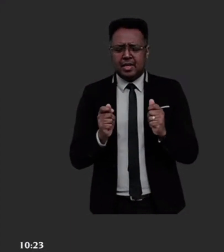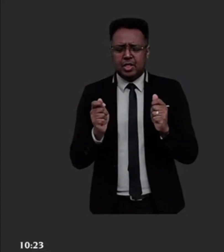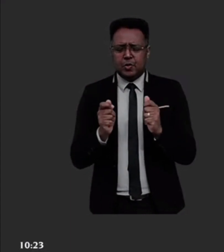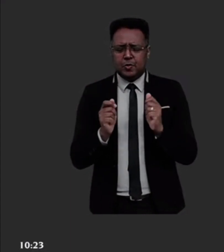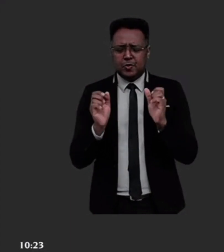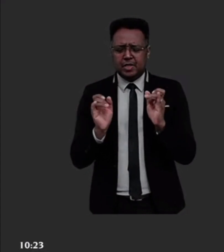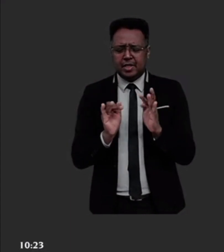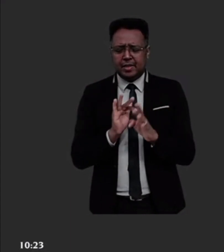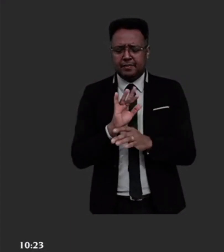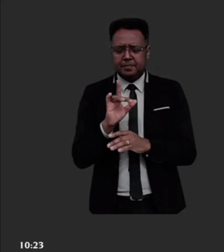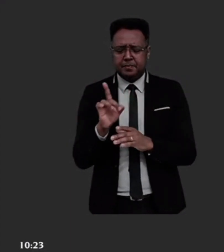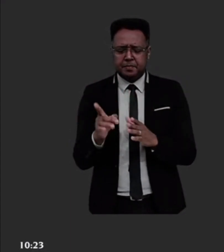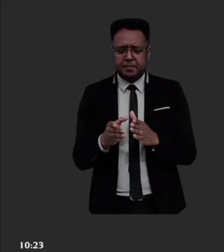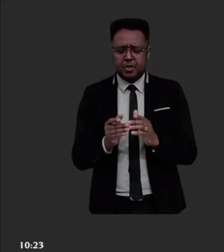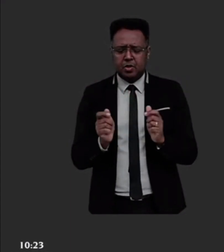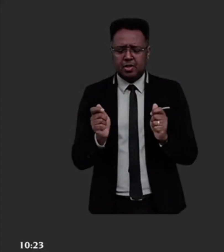Senhor.